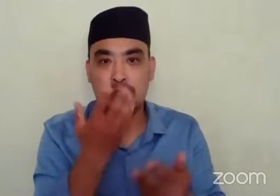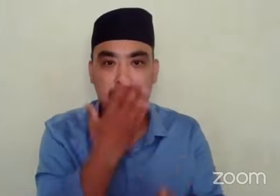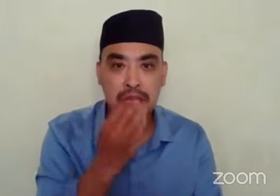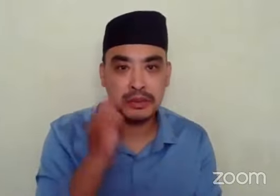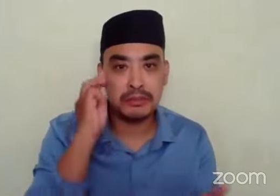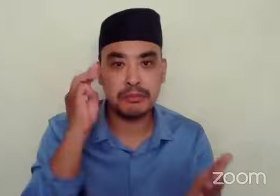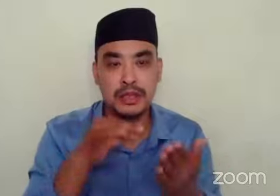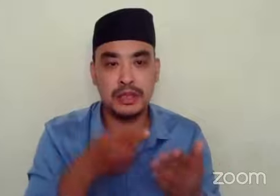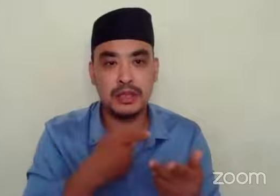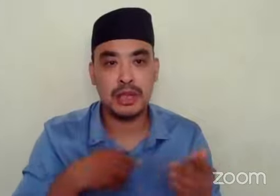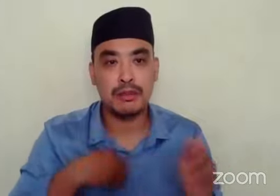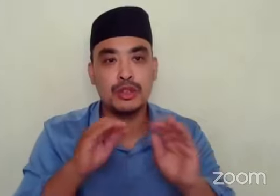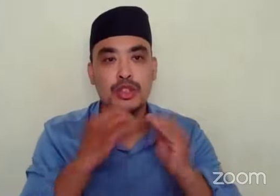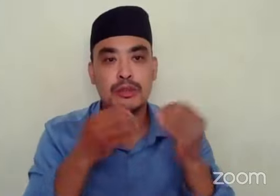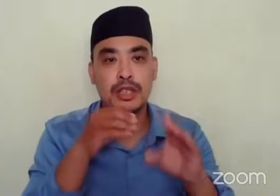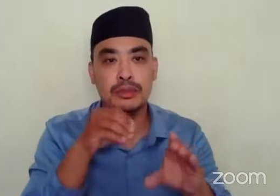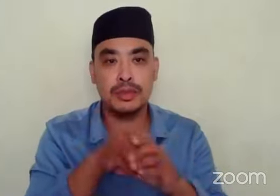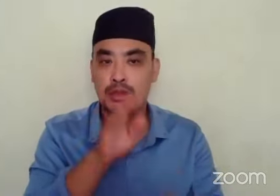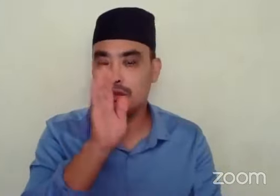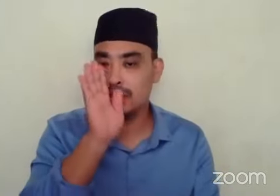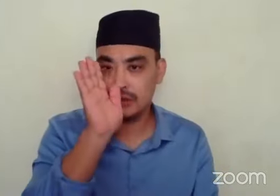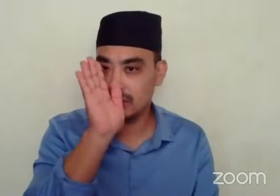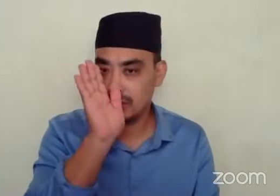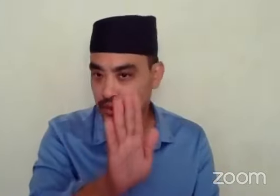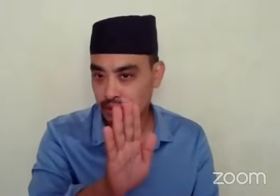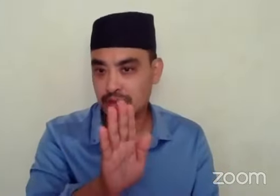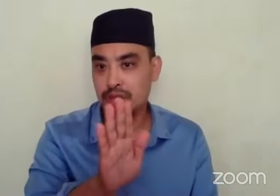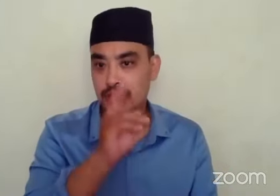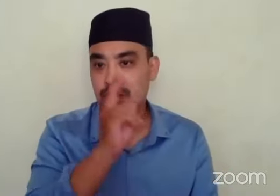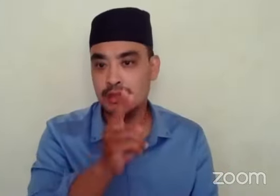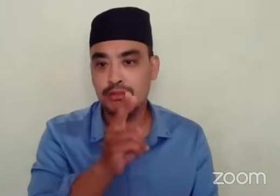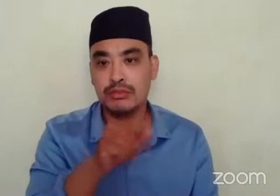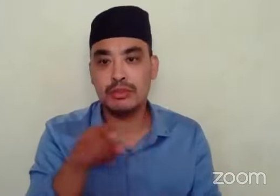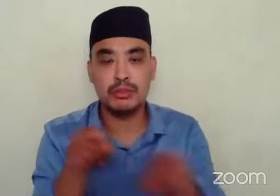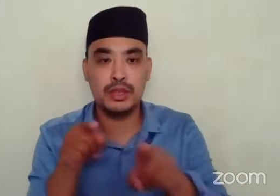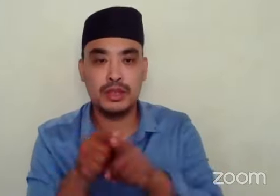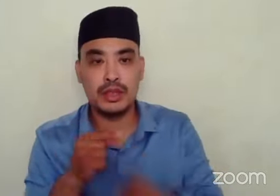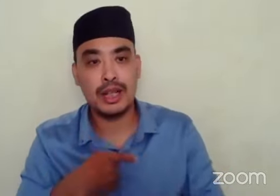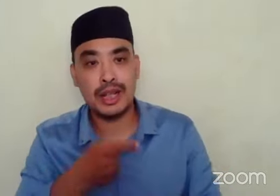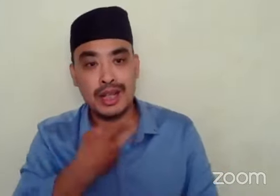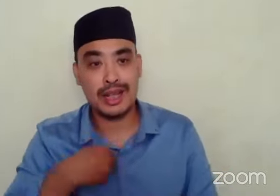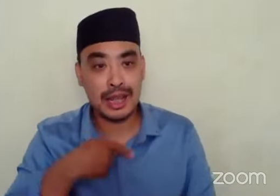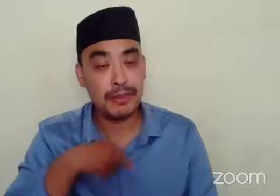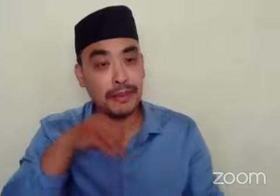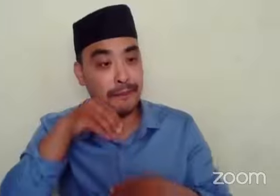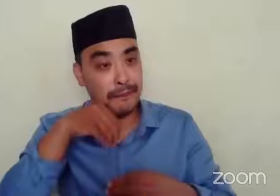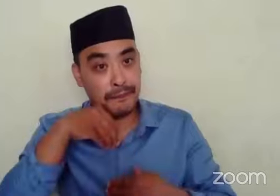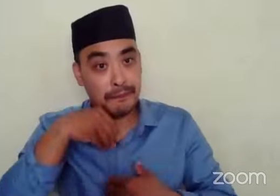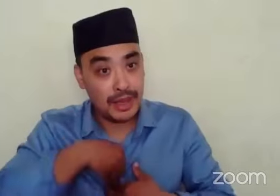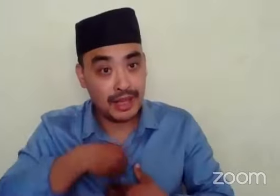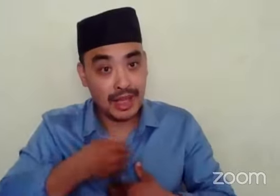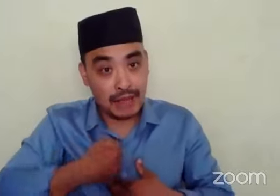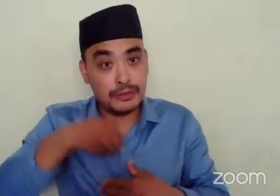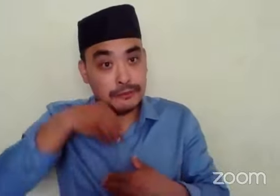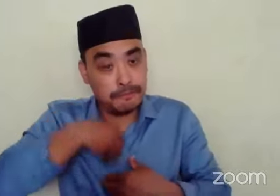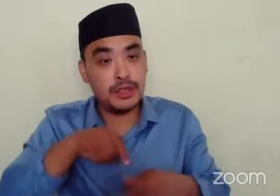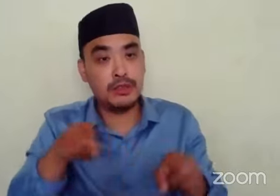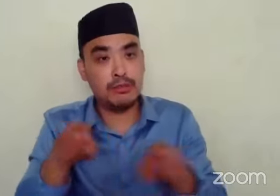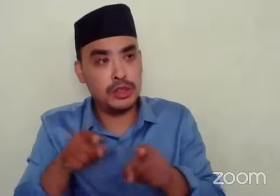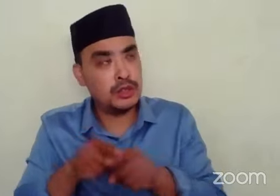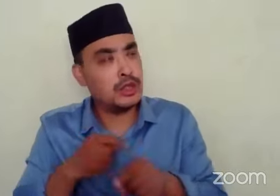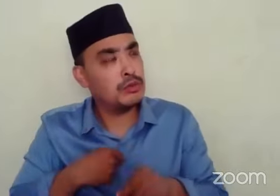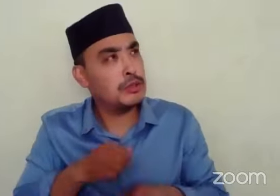समाजमा हामीलाई त्यसरी शिक्षा दिइरहेको छ क्या। त्यसले गर्दाखेरि चाहिँ हामी भित्र, हाम्रो आफूभित्र पनि उत्पन्न